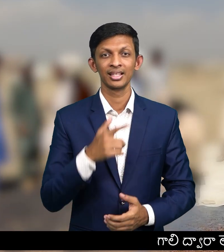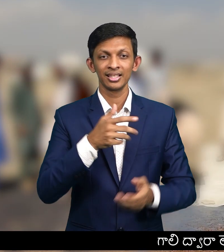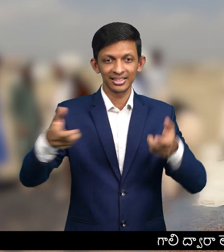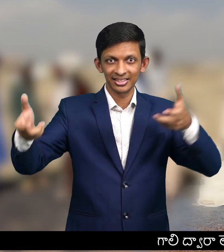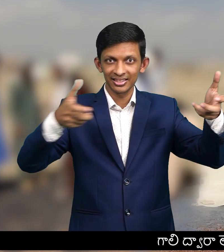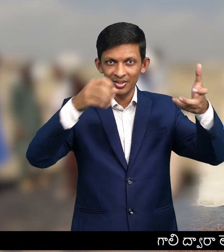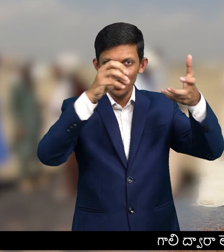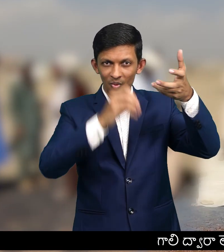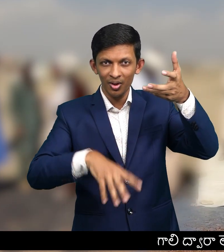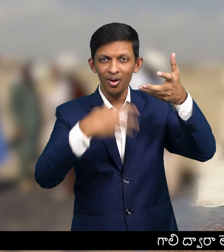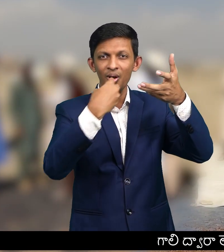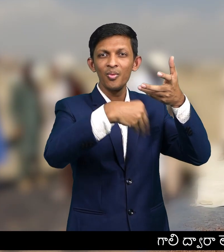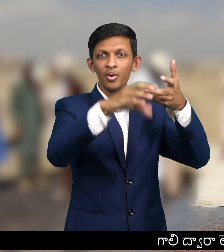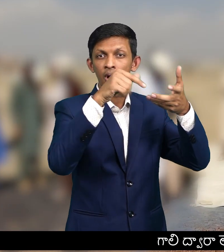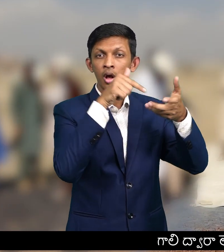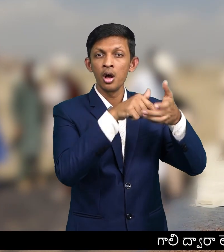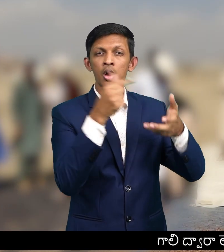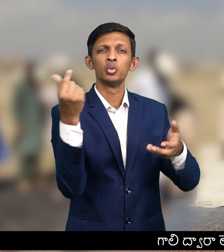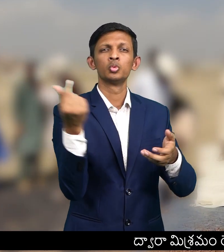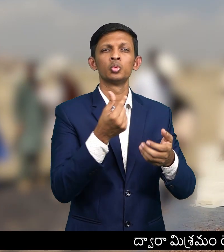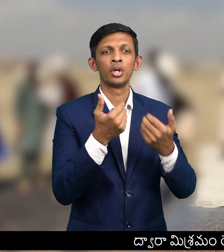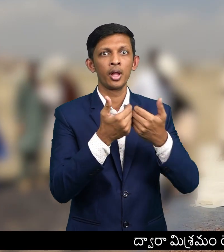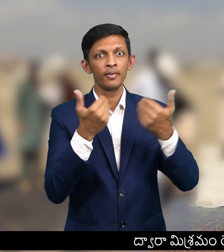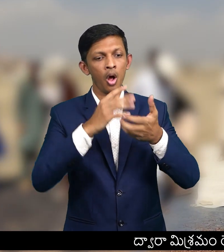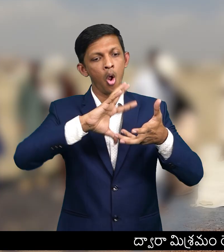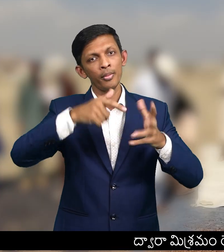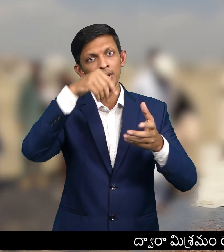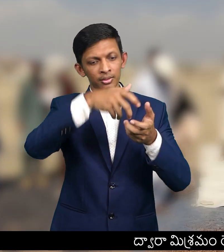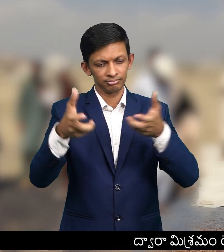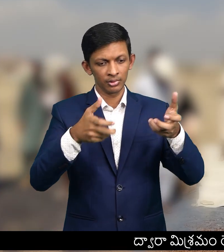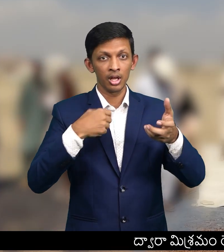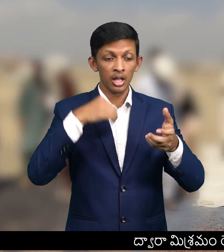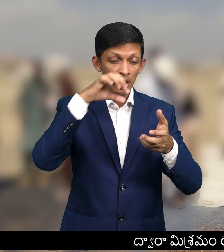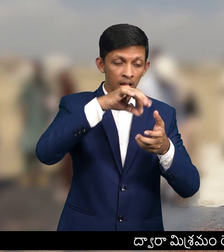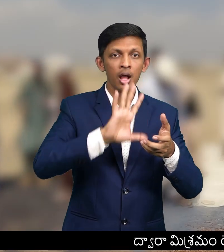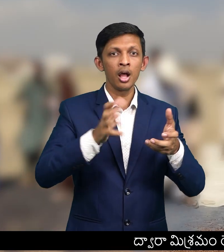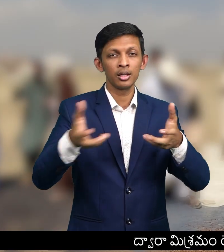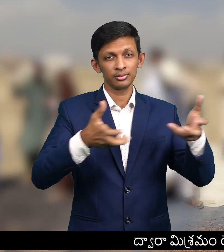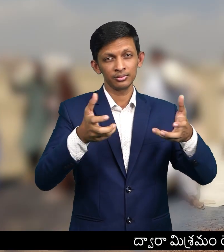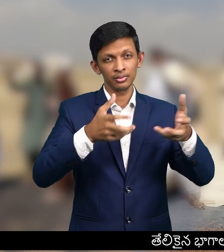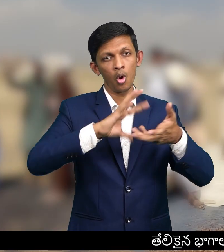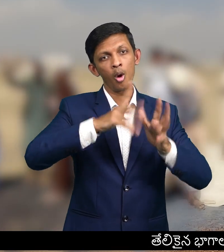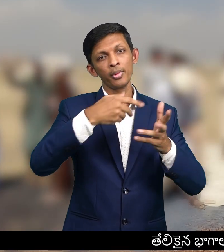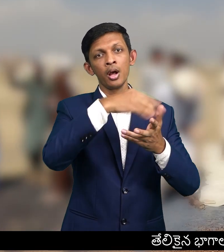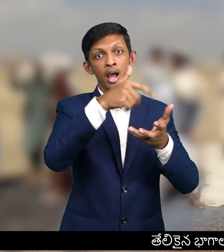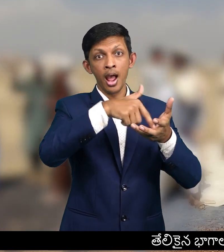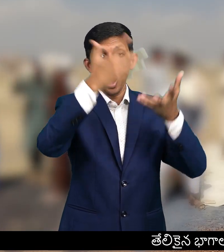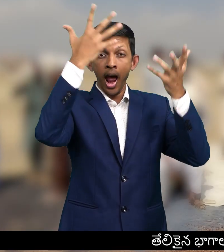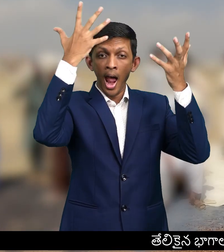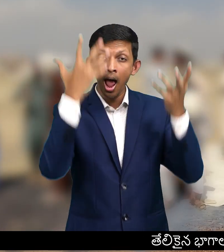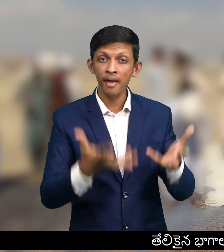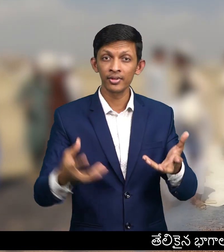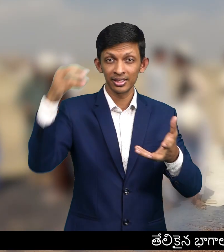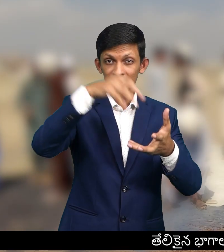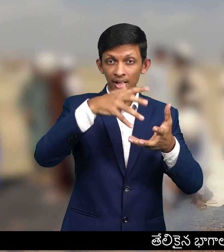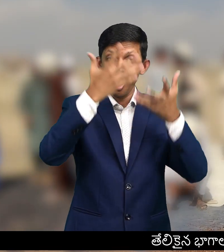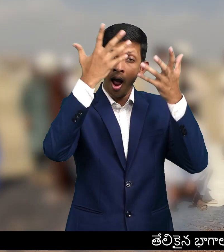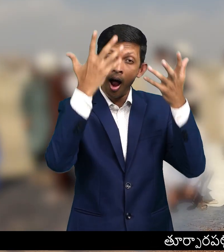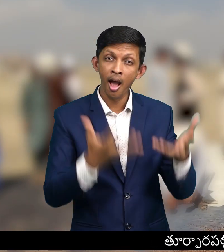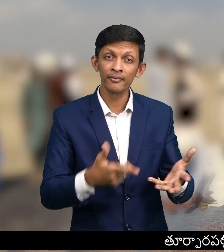గాలి ద్వారా లేదా గాలిని ఊదటం ద్వారా మిశ్రమం యొక్క బరువైన మరియు తేలికైన భాగాలను వేరు చేయడానికి